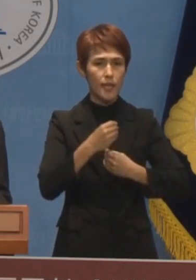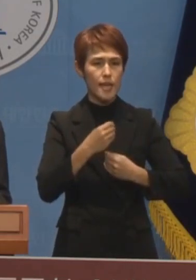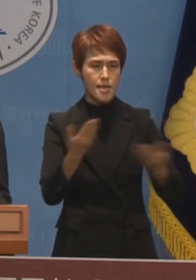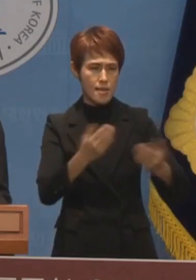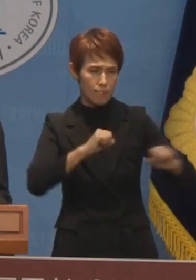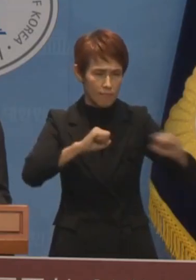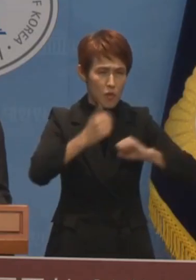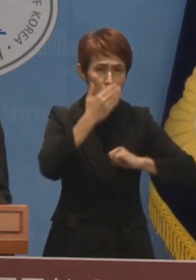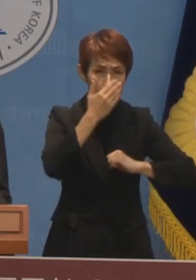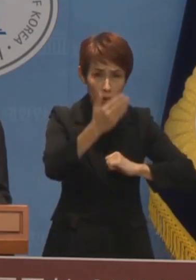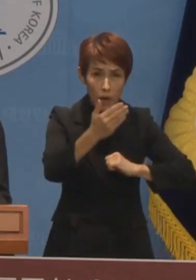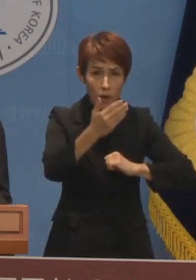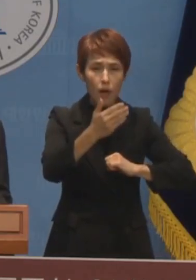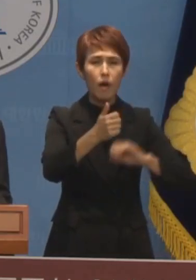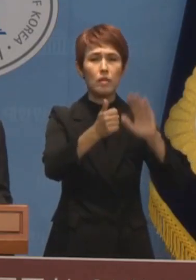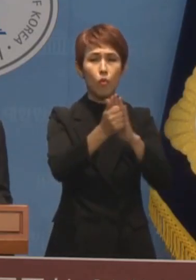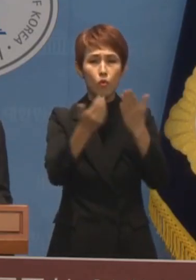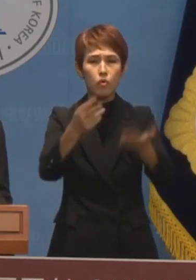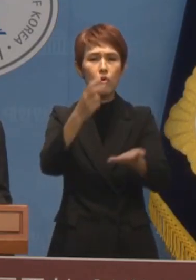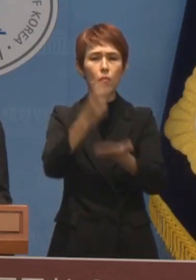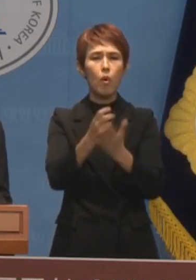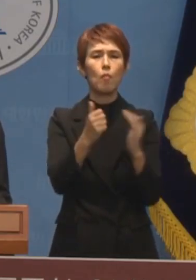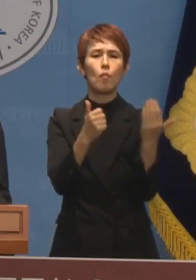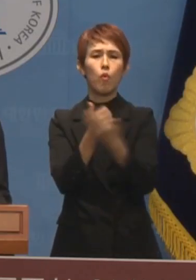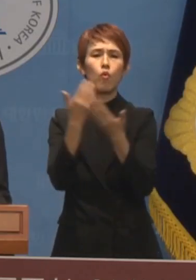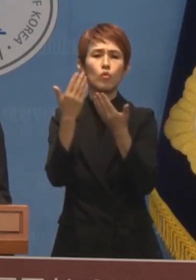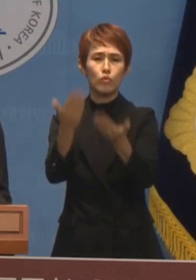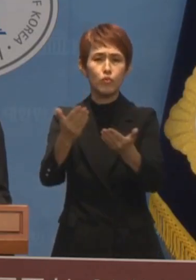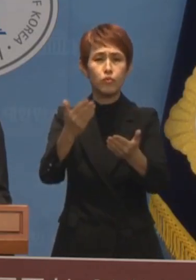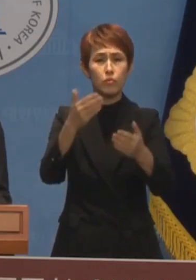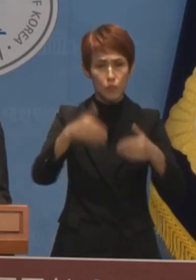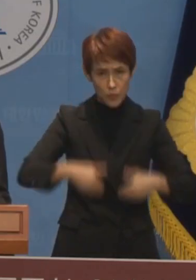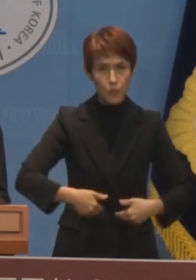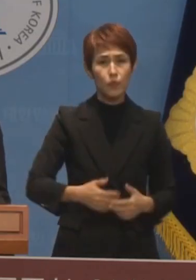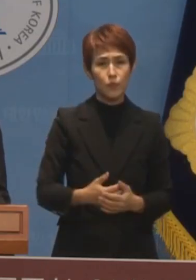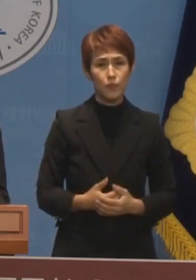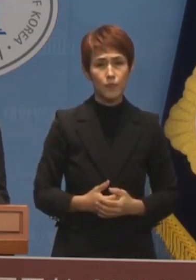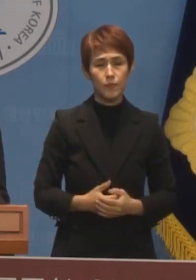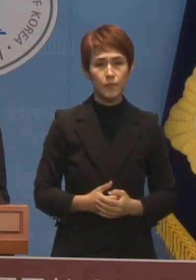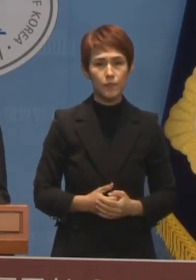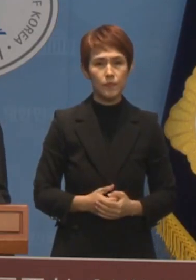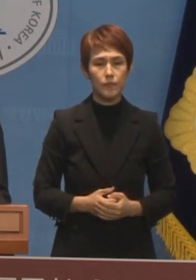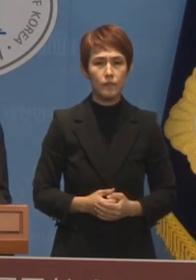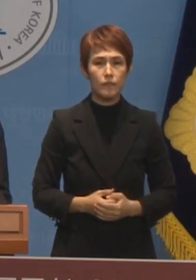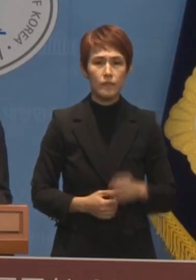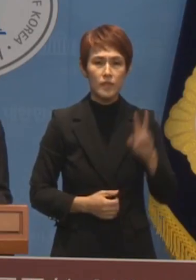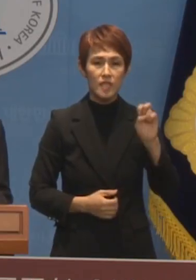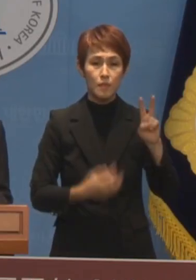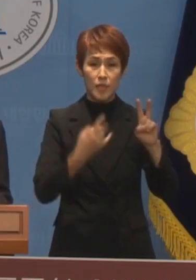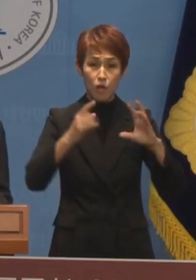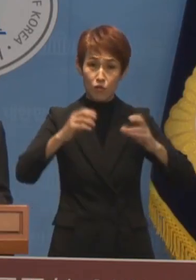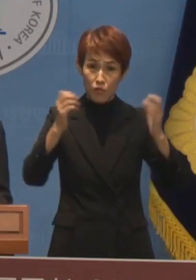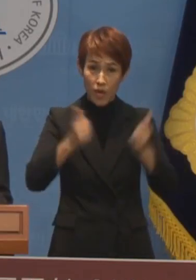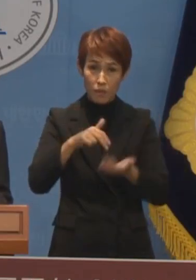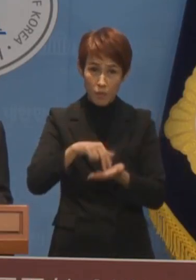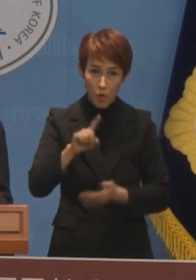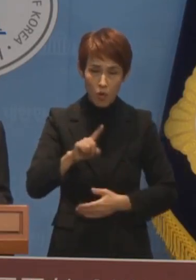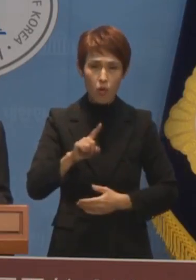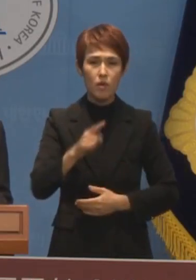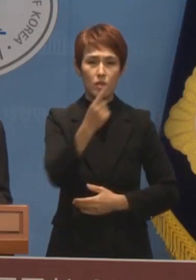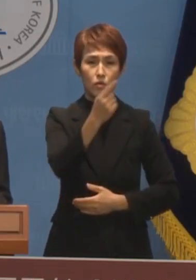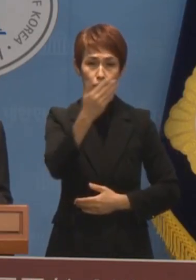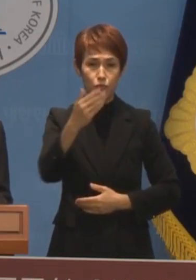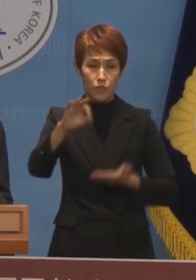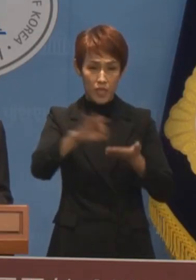임무를 수행할 수 있도록 법적 보호와 제도를 만드는 것입니다. 21대 국회는 소방 재정이